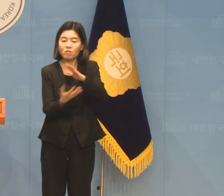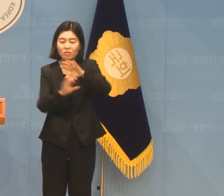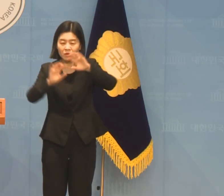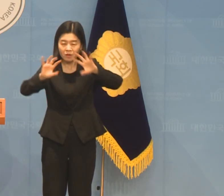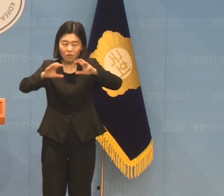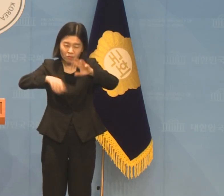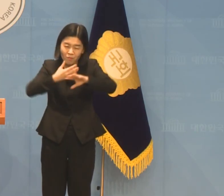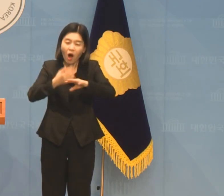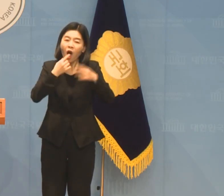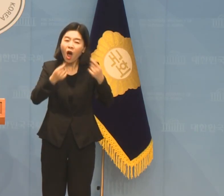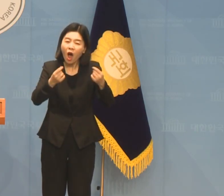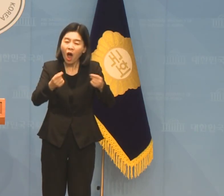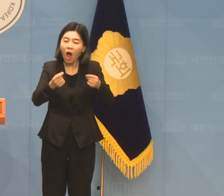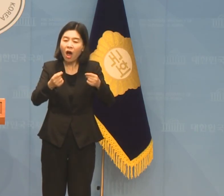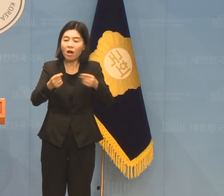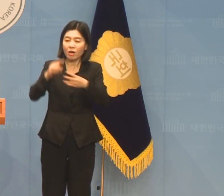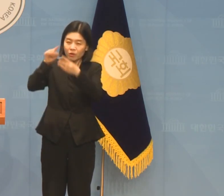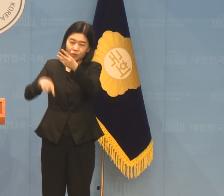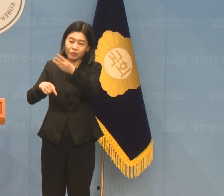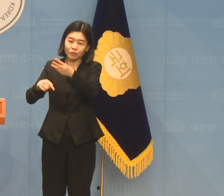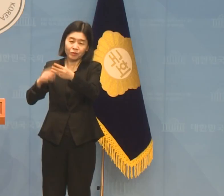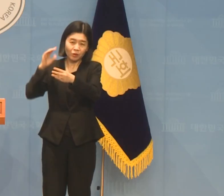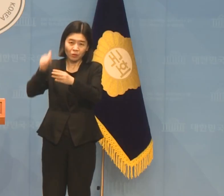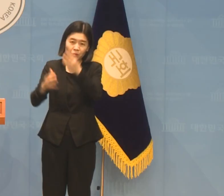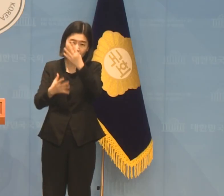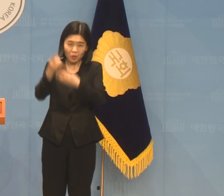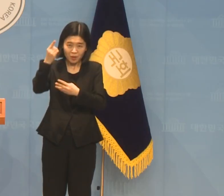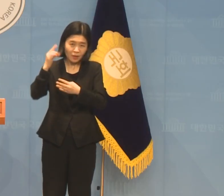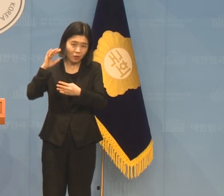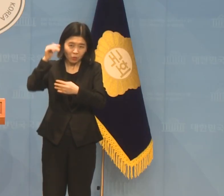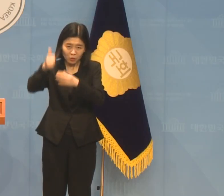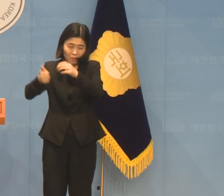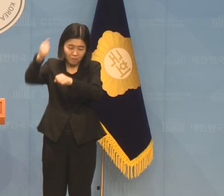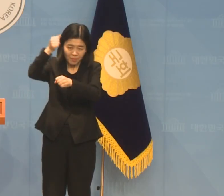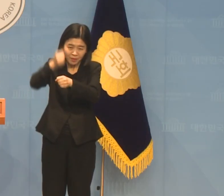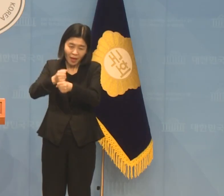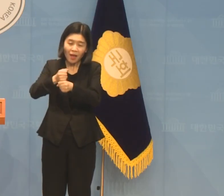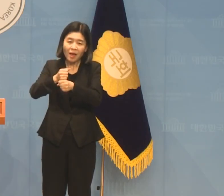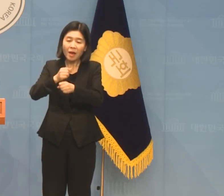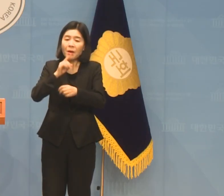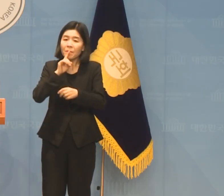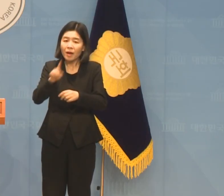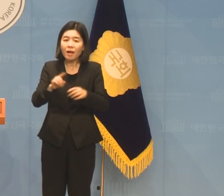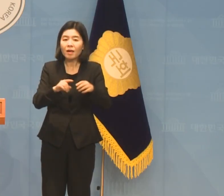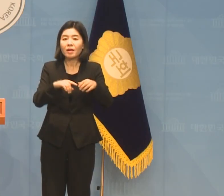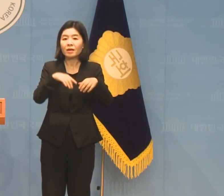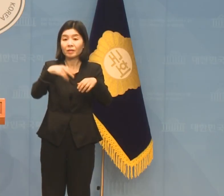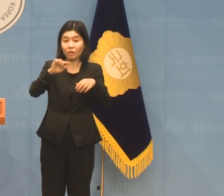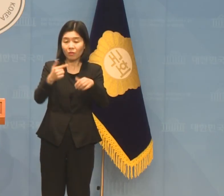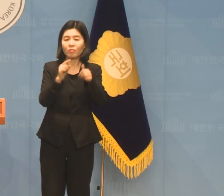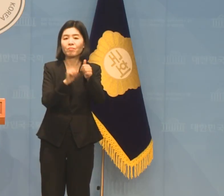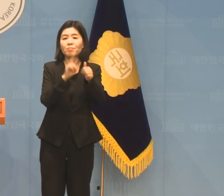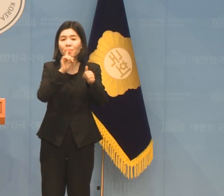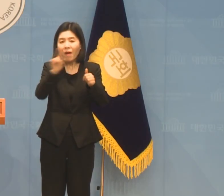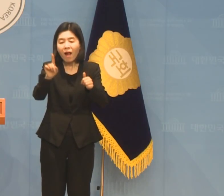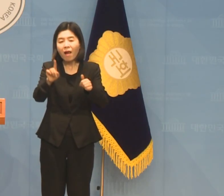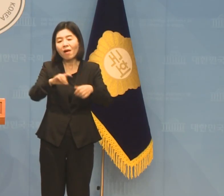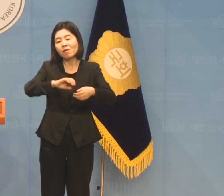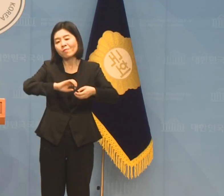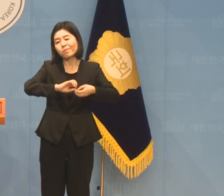전 대통령을 통일 대통령으로 복귀시키겠다는 말은 용납할 수 없는